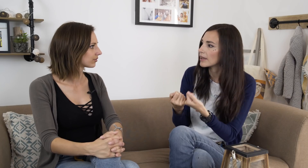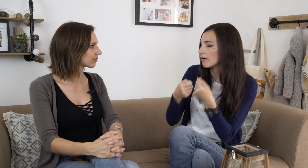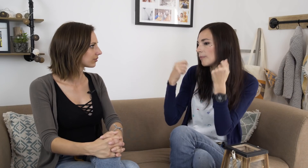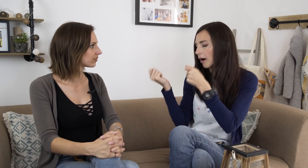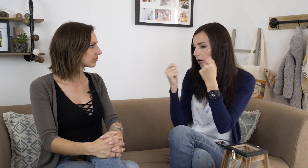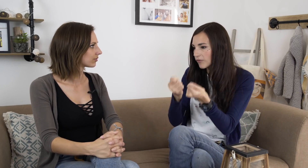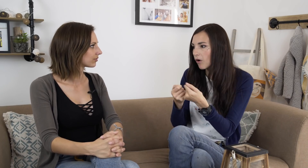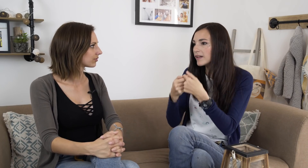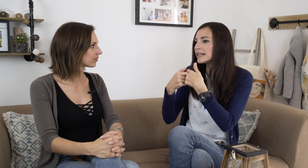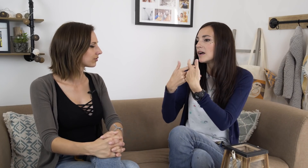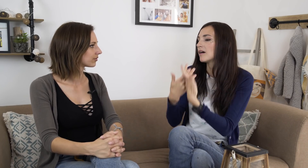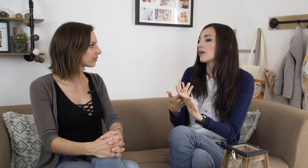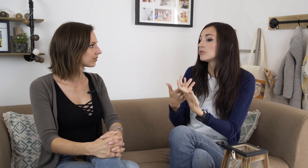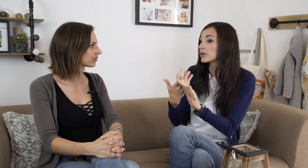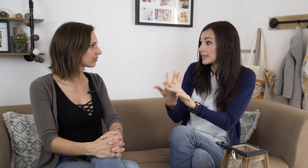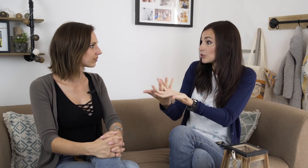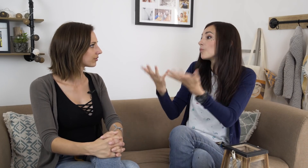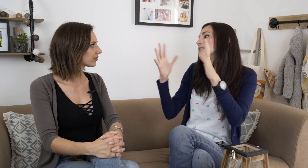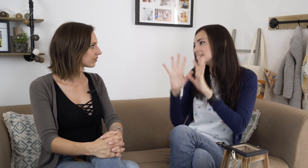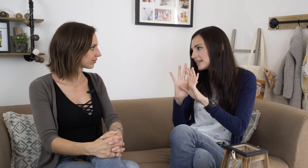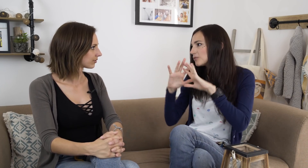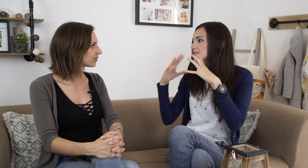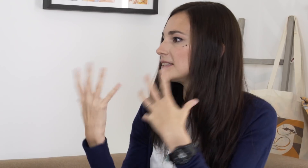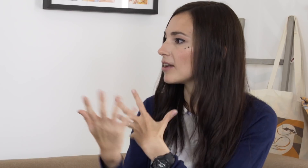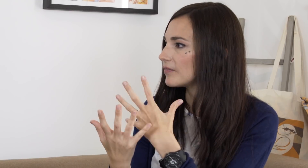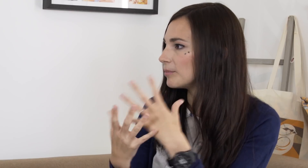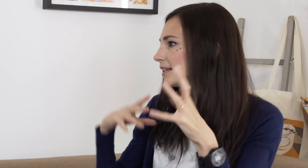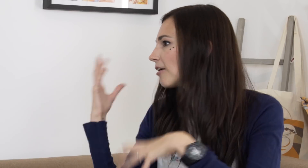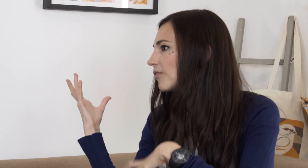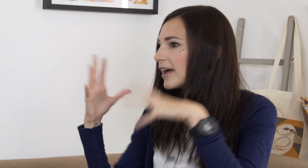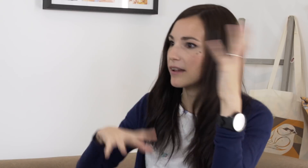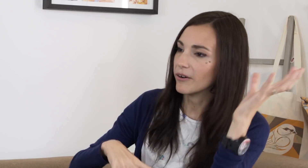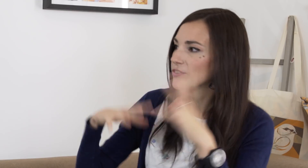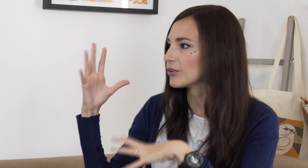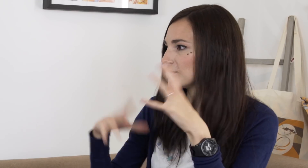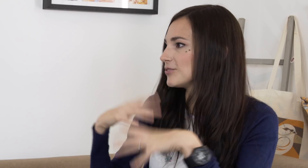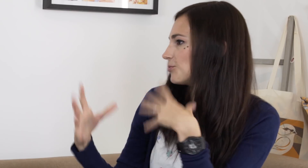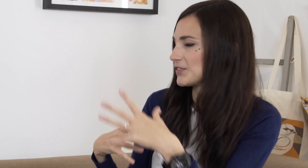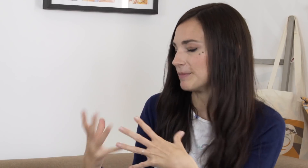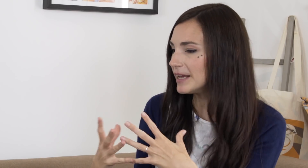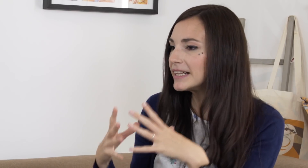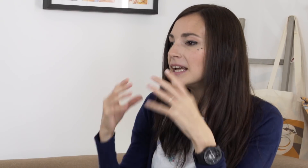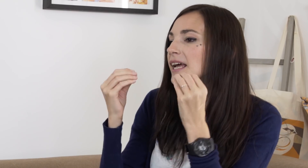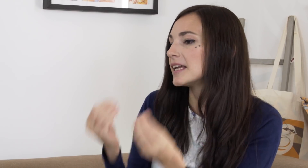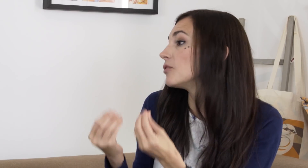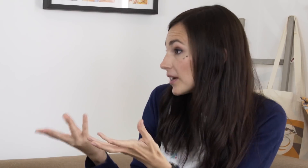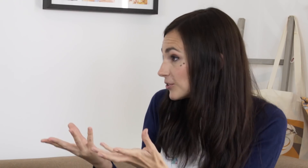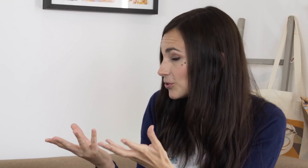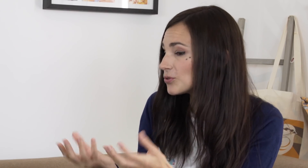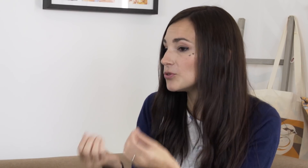lien parent-enfant, de créer une complicité aussi dans la famille, les grands frères, les grandes sœurs, tout ça, tout le monde s'y met. Et de faire des jeux dessus, mais